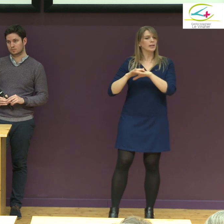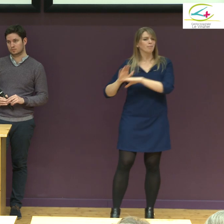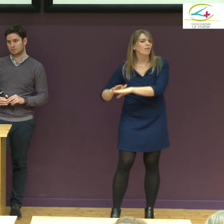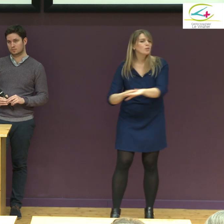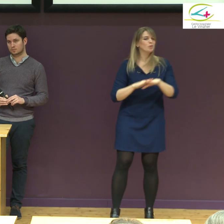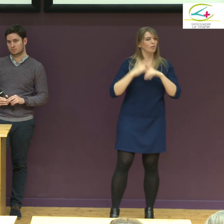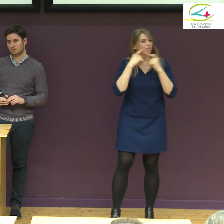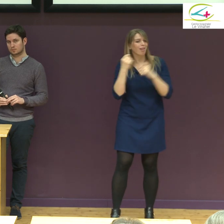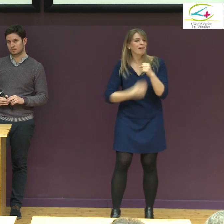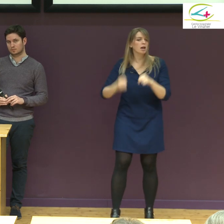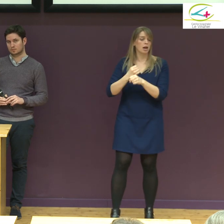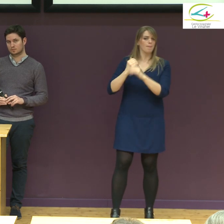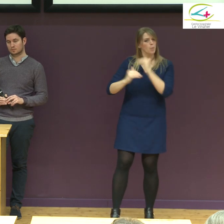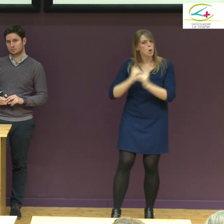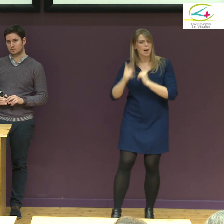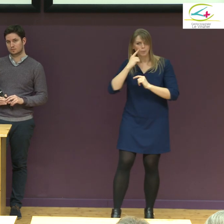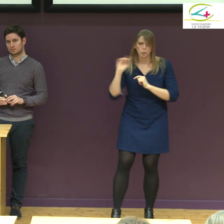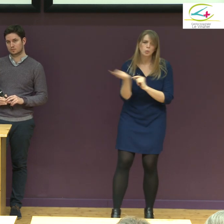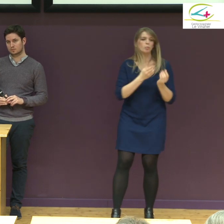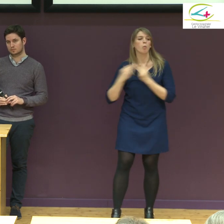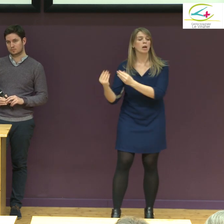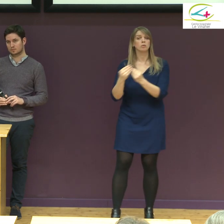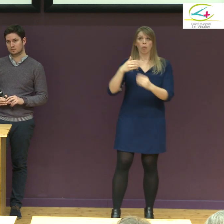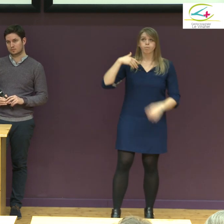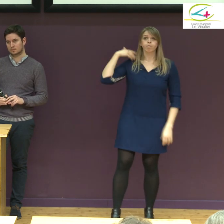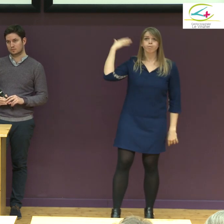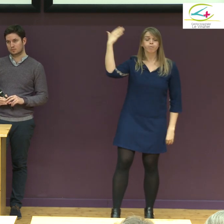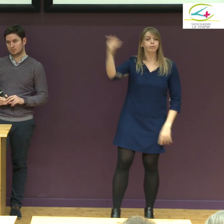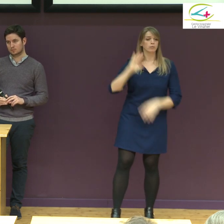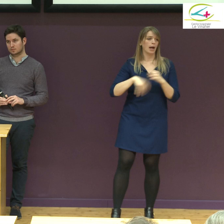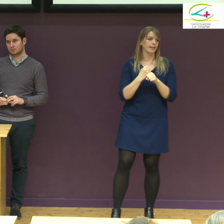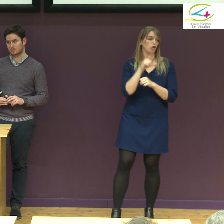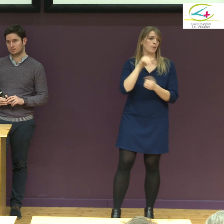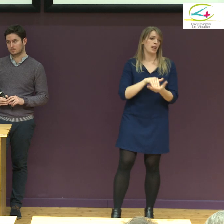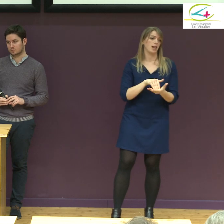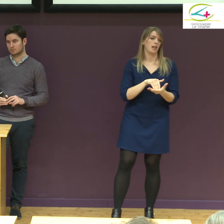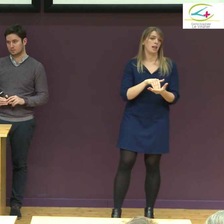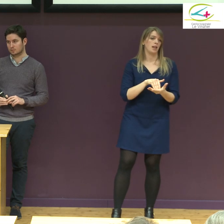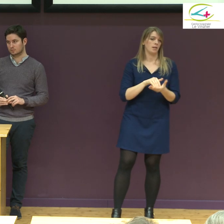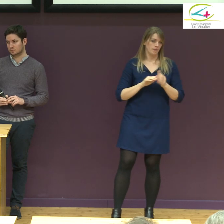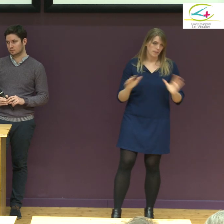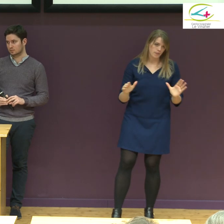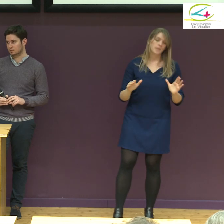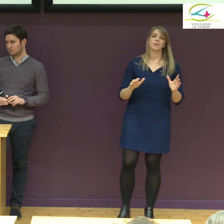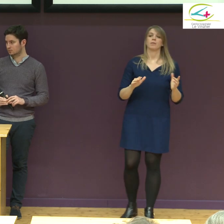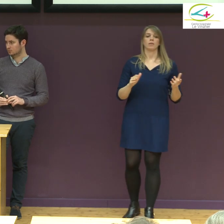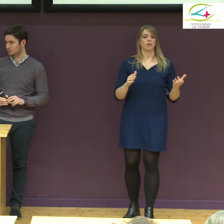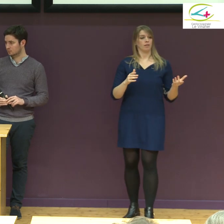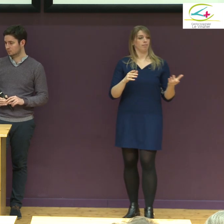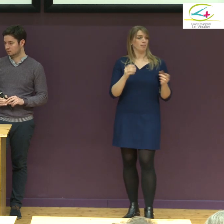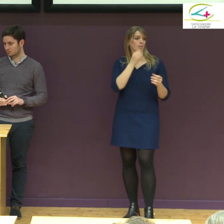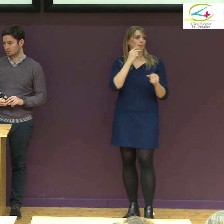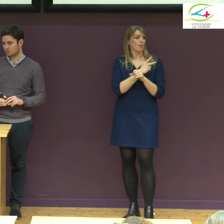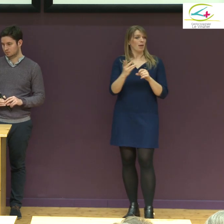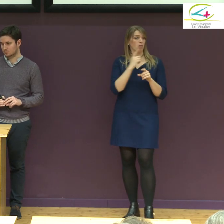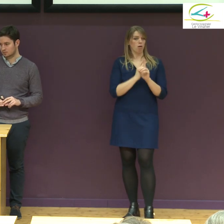prévention, ça doit concerner l'ensemble de la population, et bien il faudra attendre 2000. Ce qui est bien, c'est que depuis qu'on s'y intéresse, et bien vous